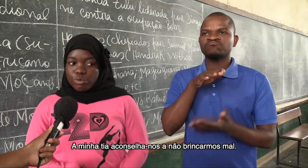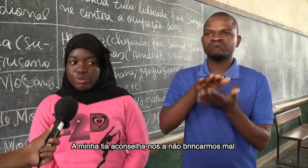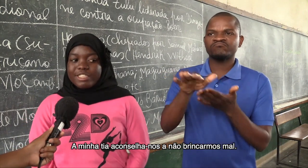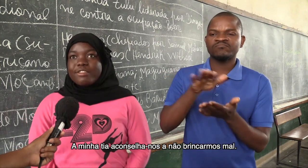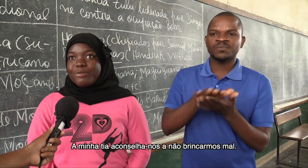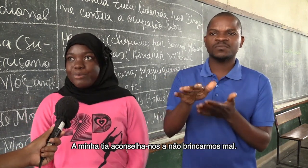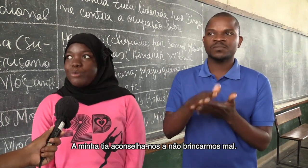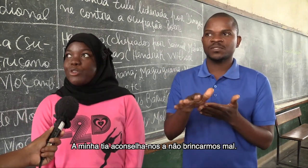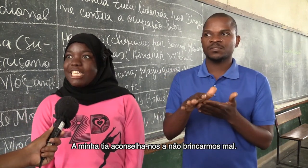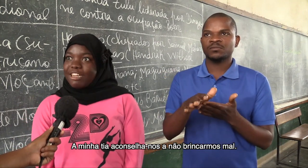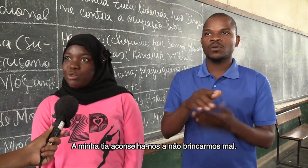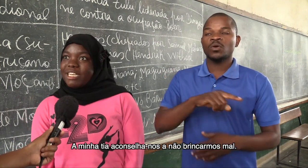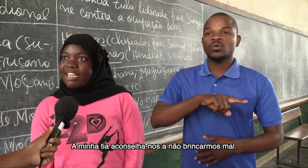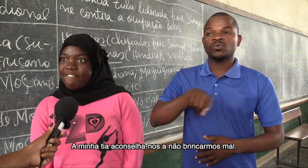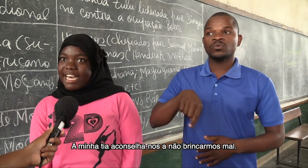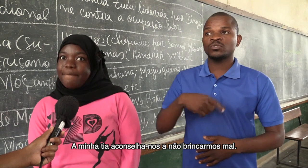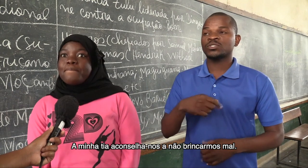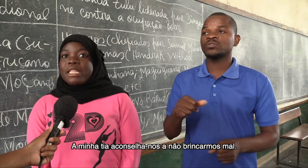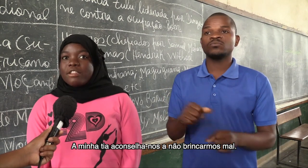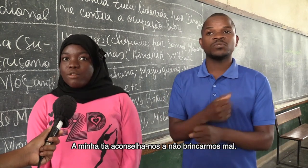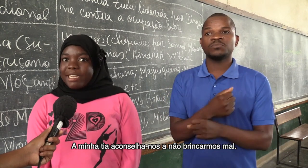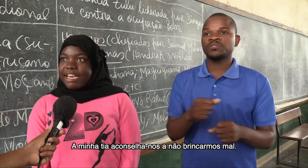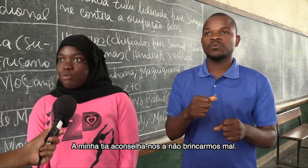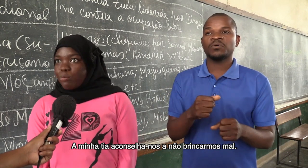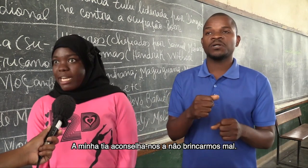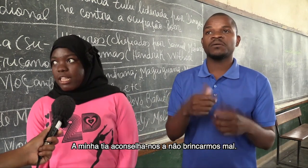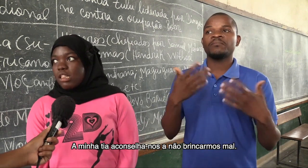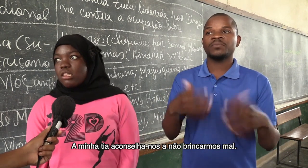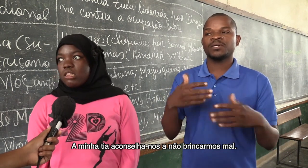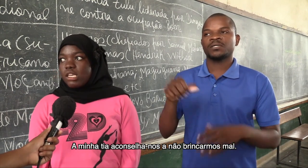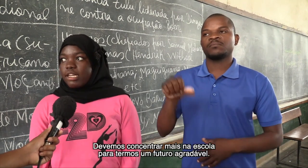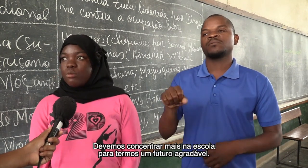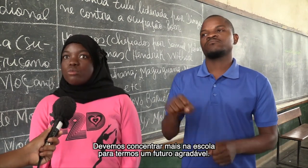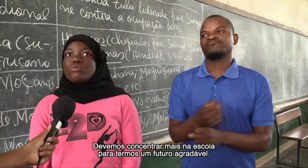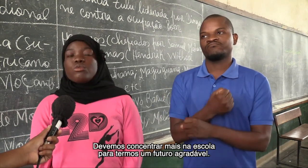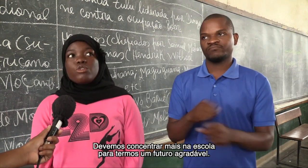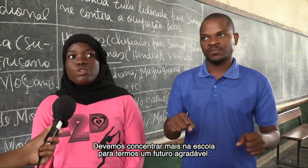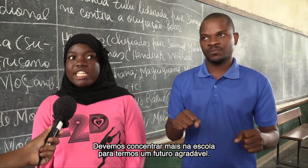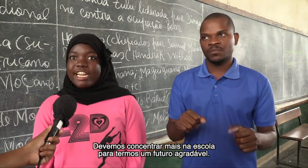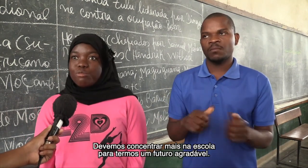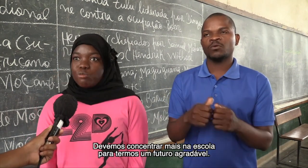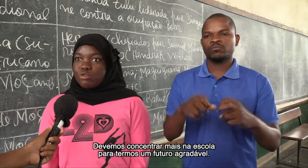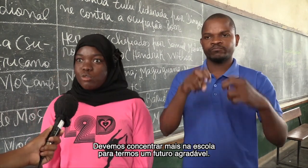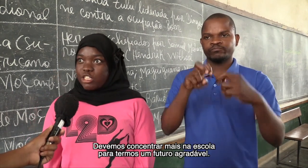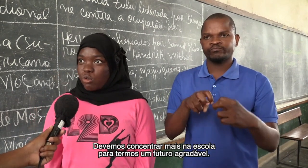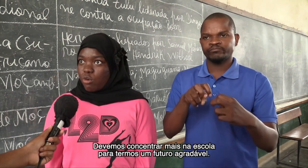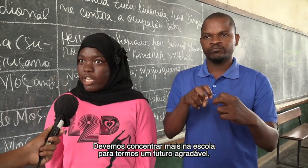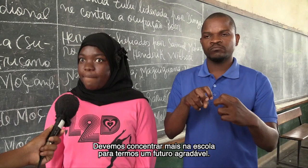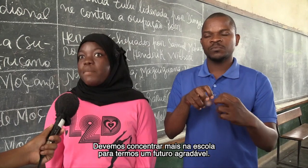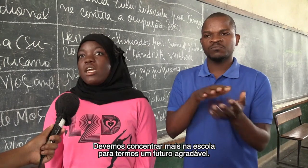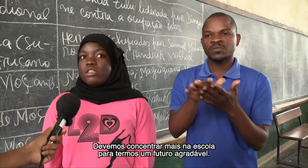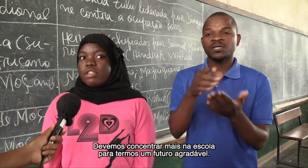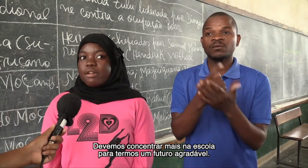nos deixamos levar, não brincamos mal. Então, nos concentramos muito na